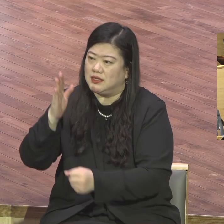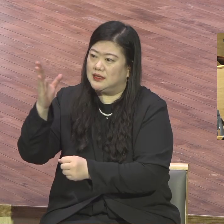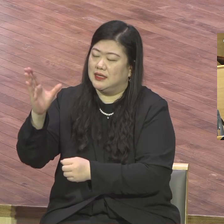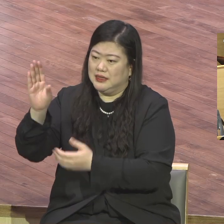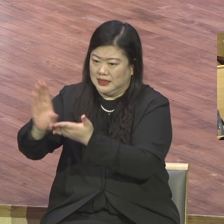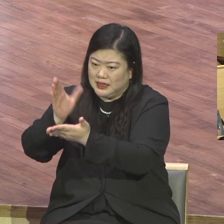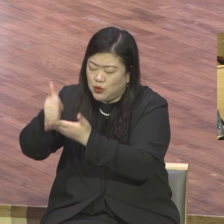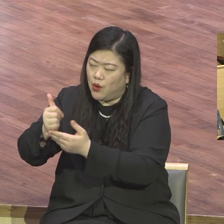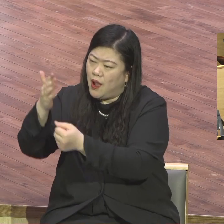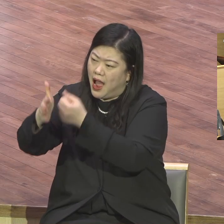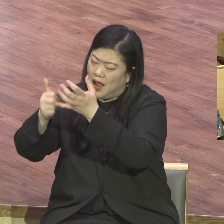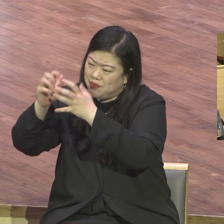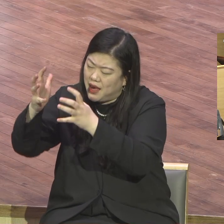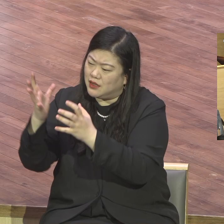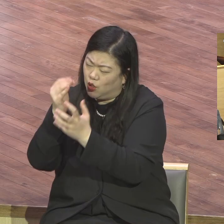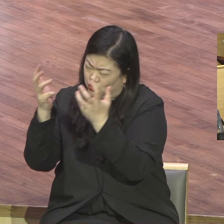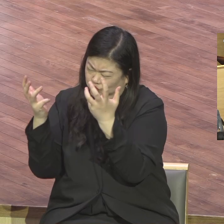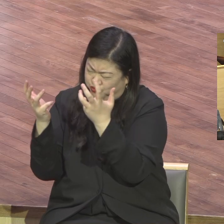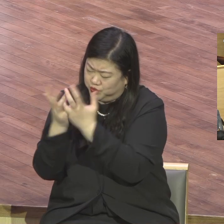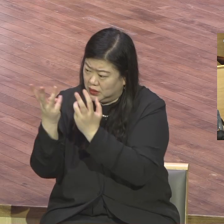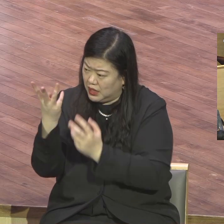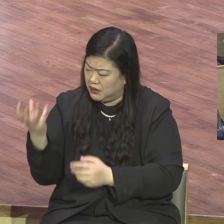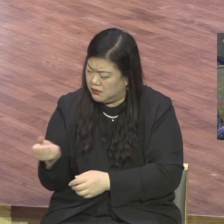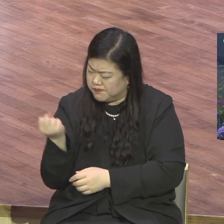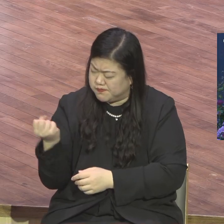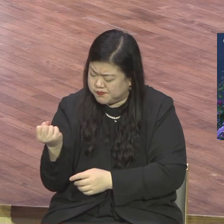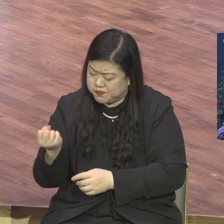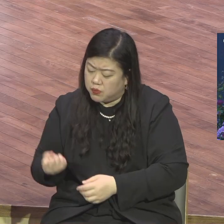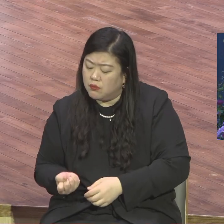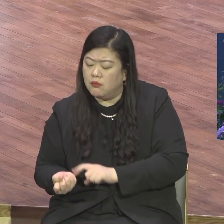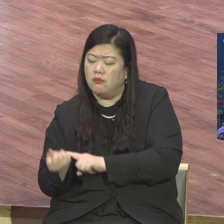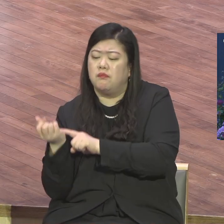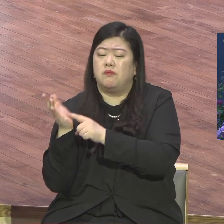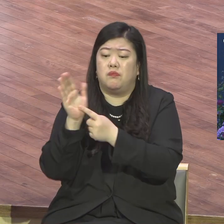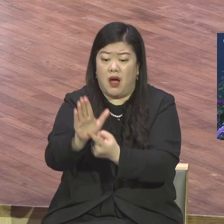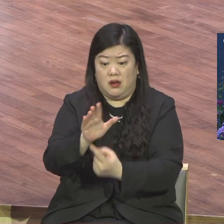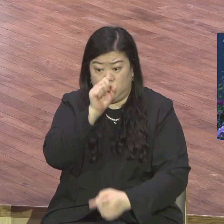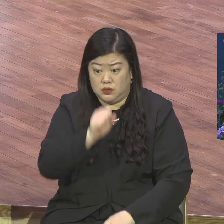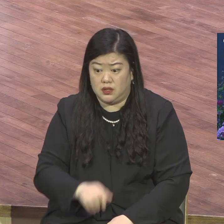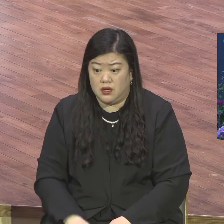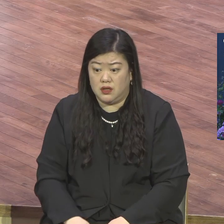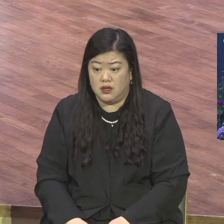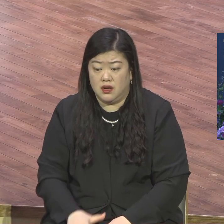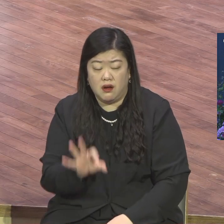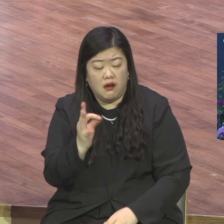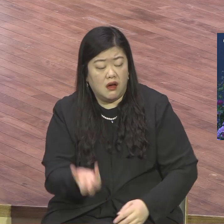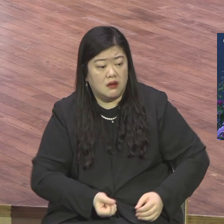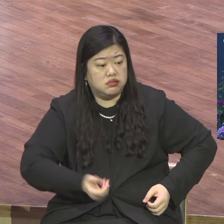가지고 현장에 빛을 비추는 삶에 우리 인생의 최고의 가치를 두어야 된다.